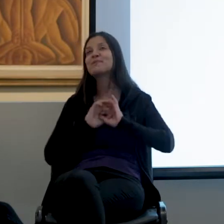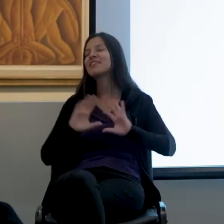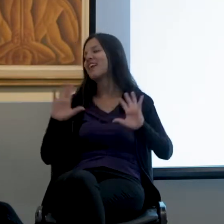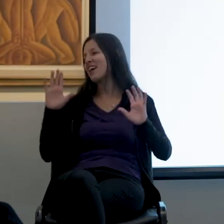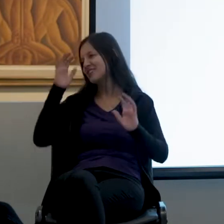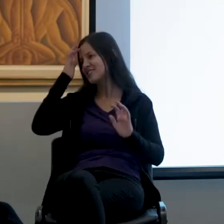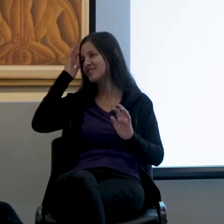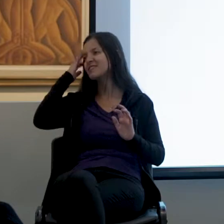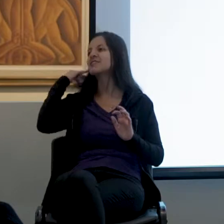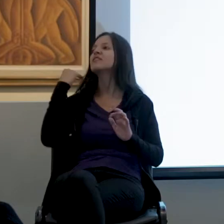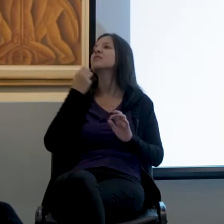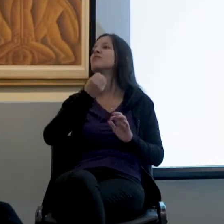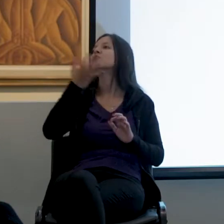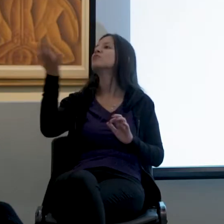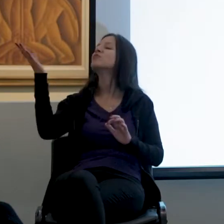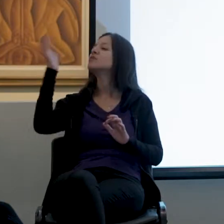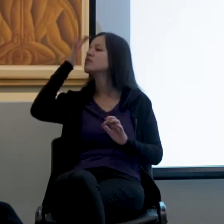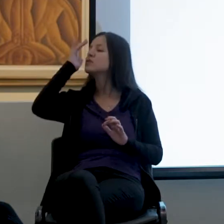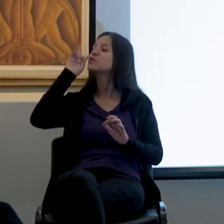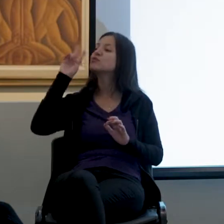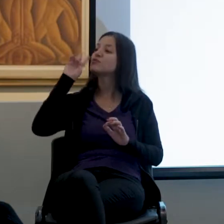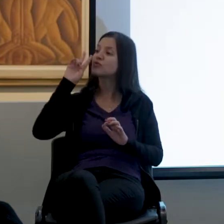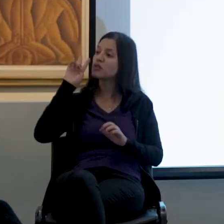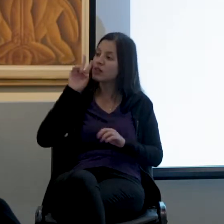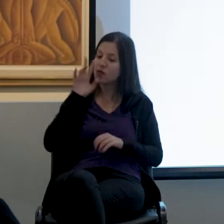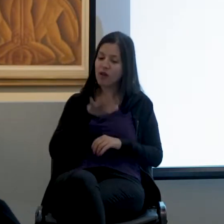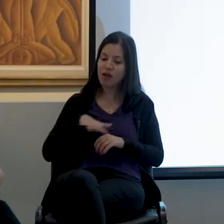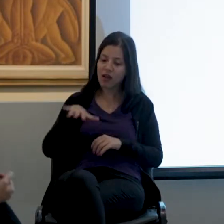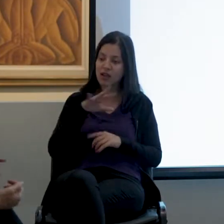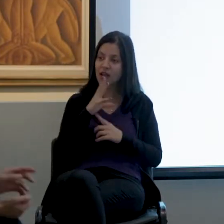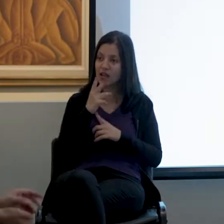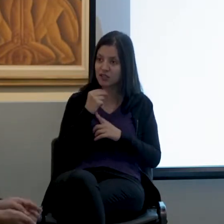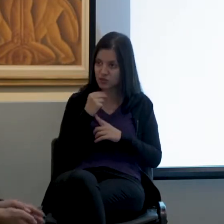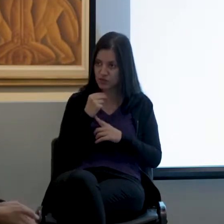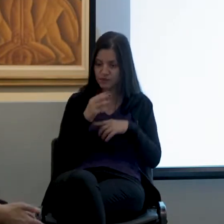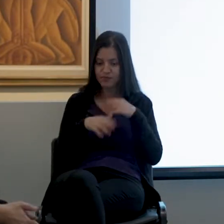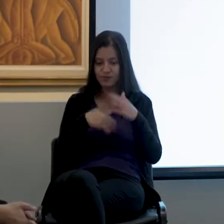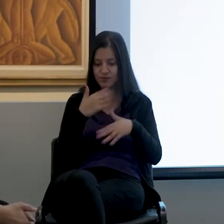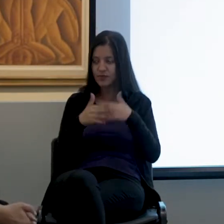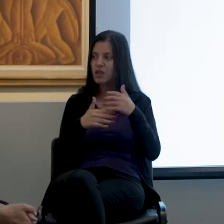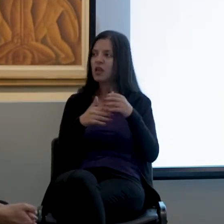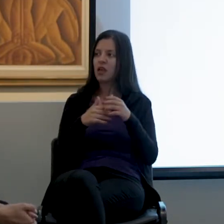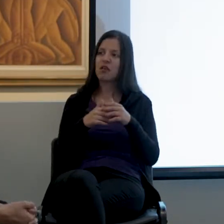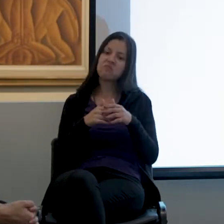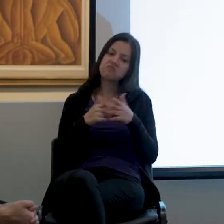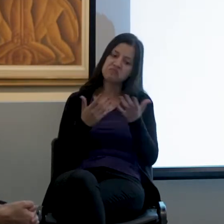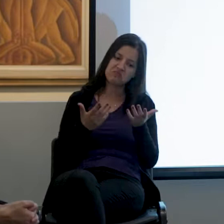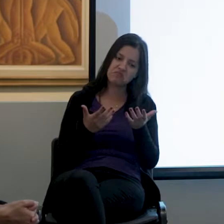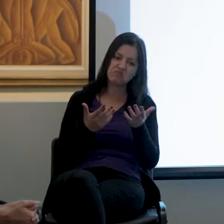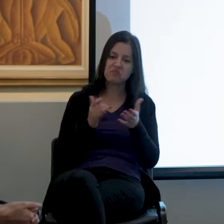Que muitos historiadores e tal da arte construíram, mitologicamente ou não.